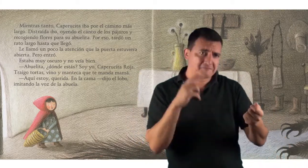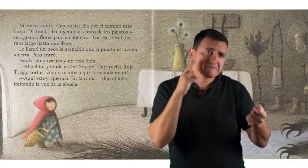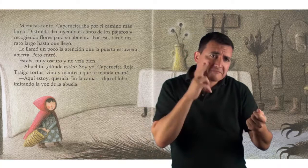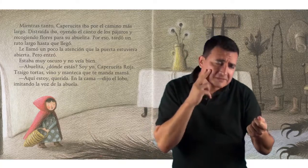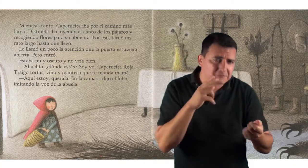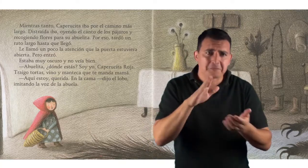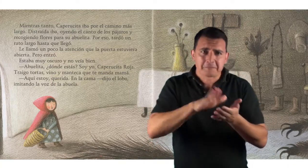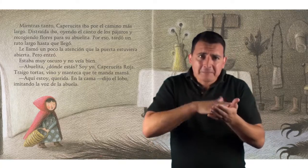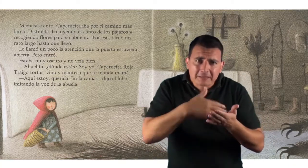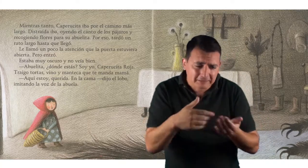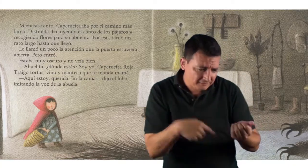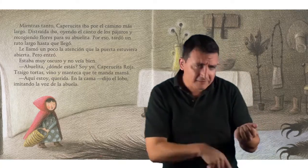que te manda mamá.